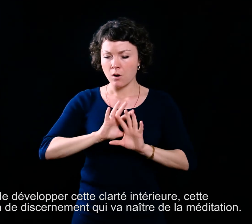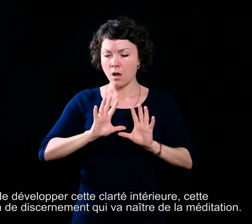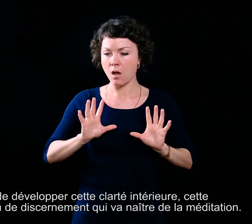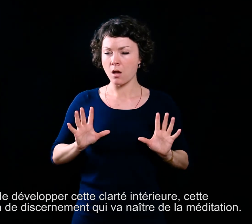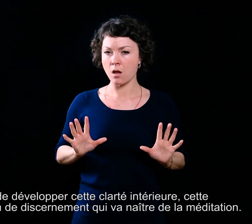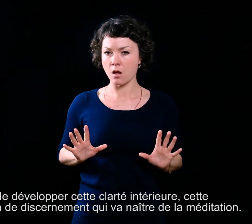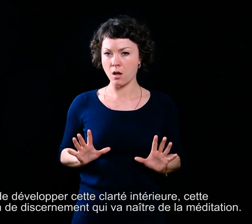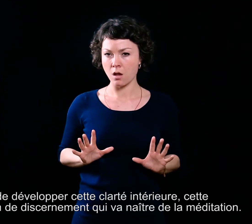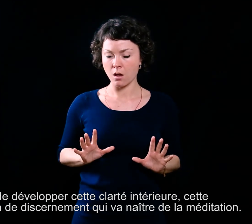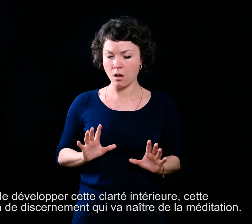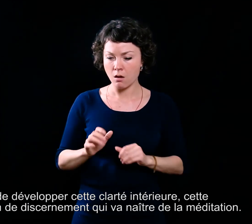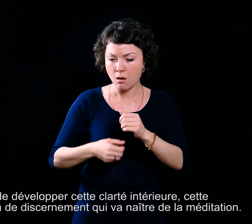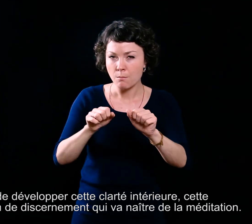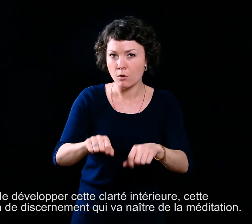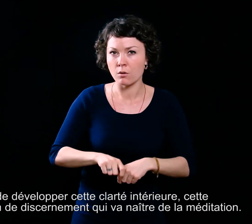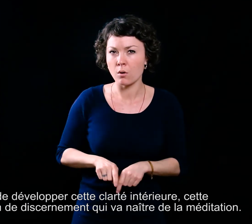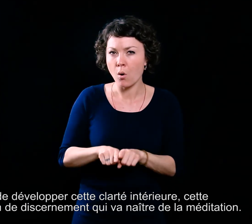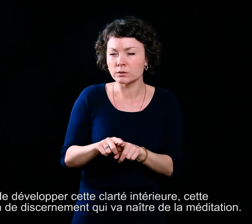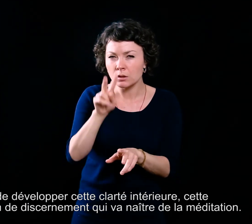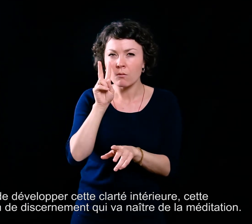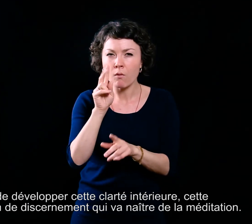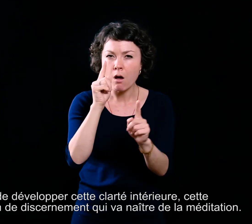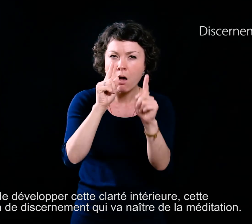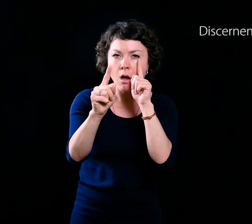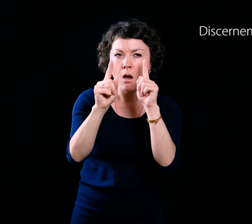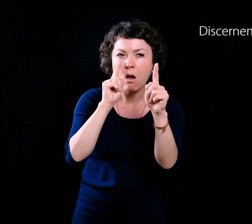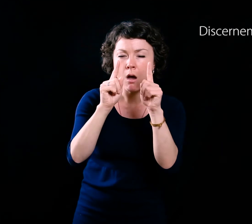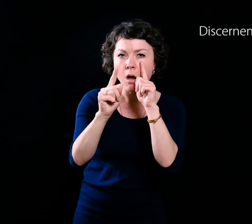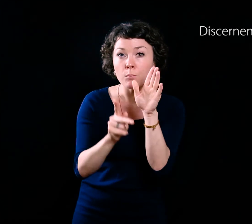dimension de discernement qui va naître de la méditation.